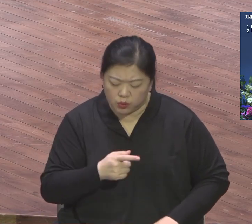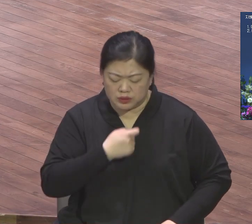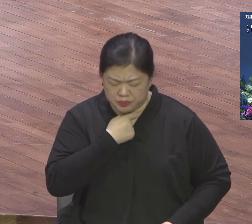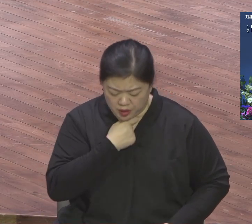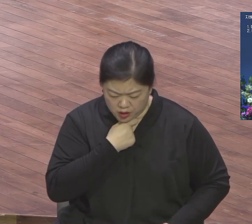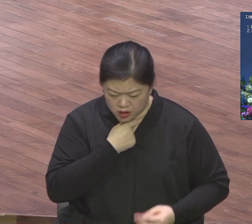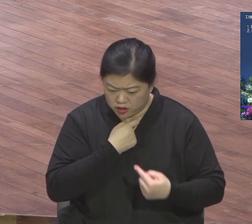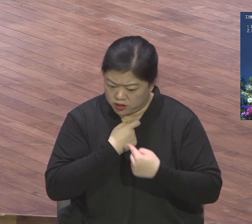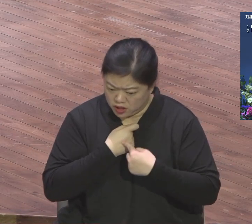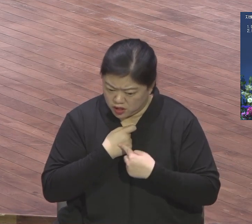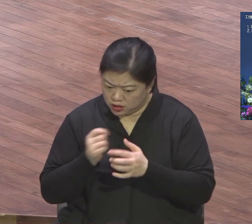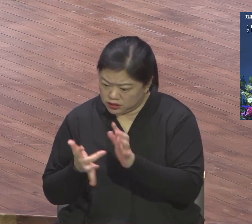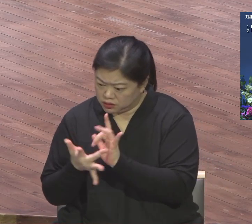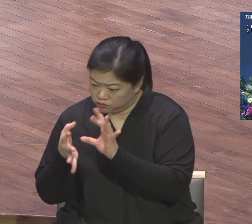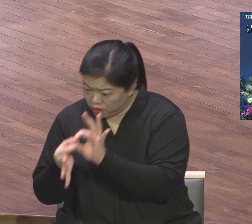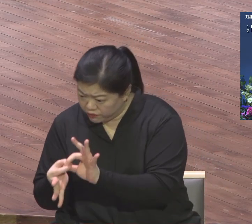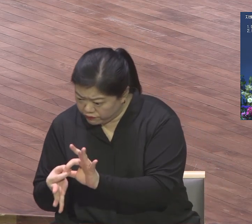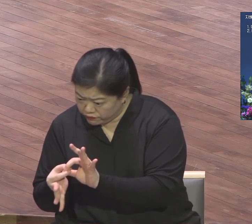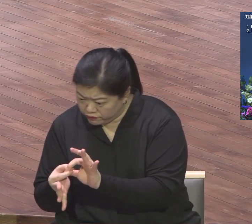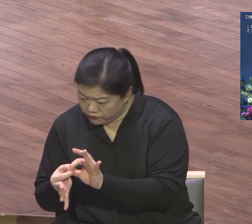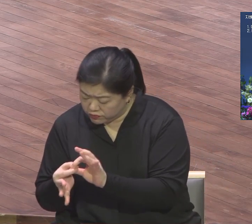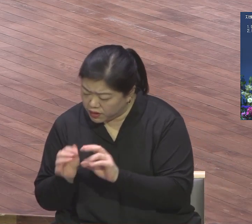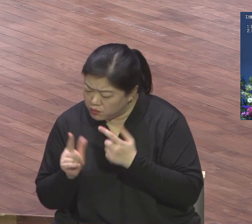영적 상태가 완전히 달라집니다.